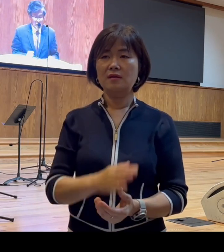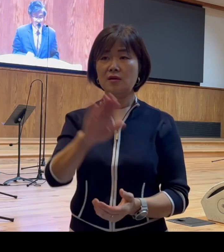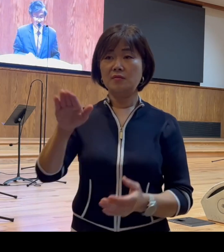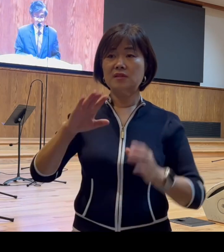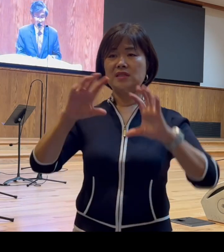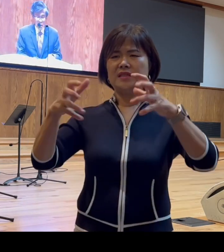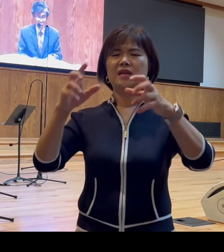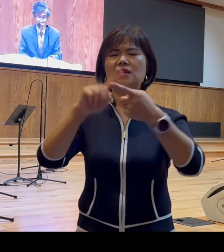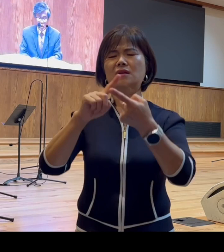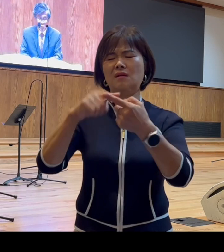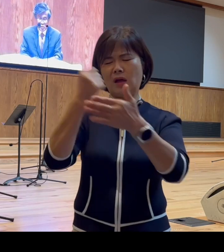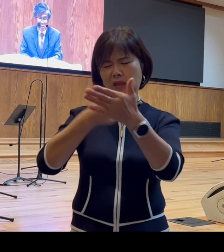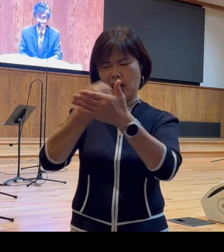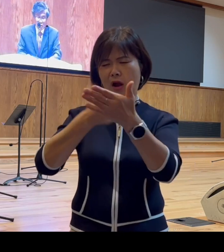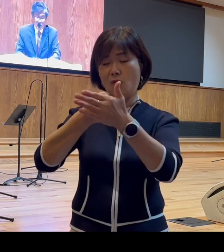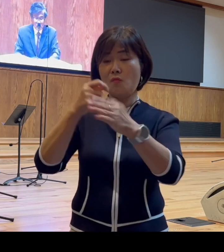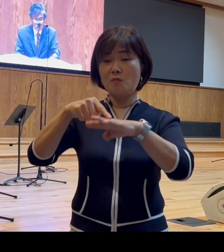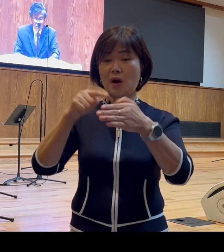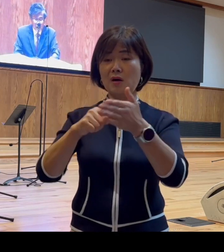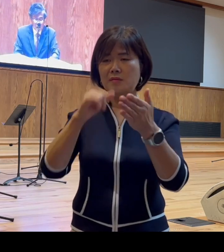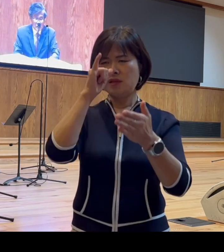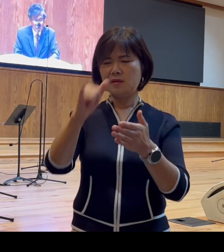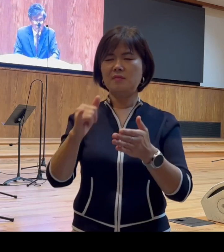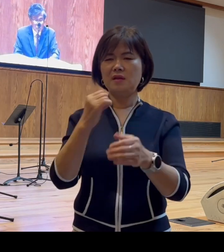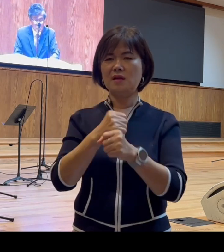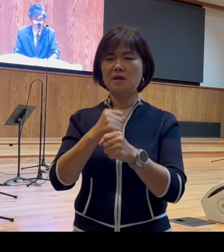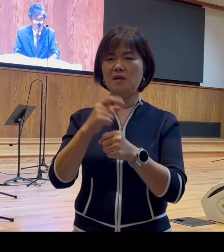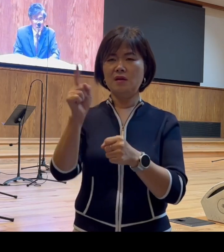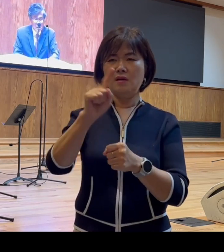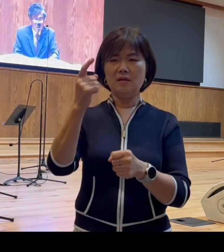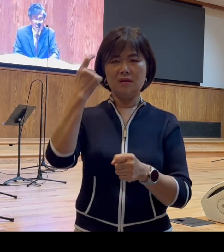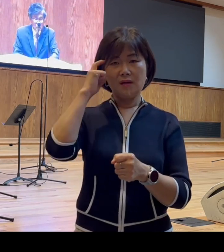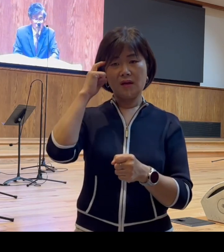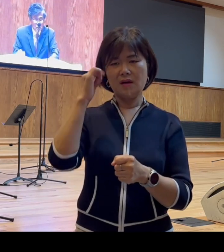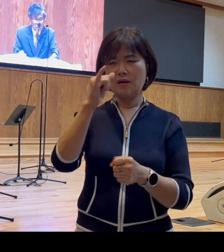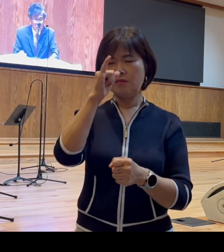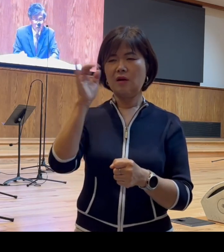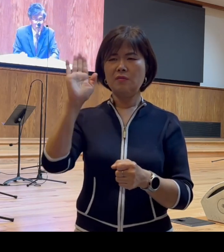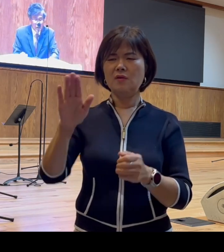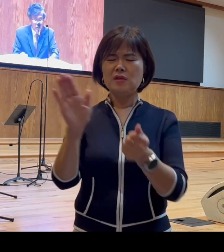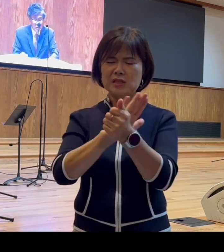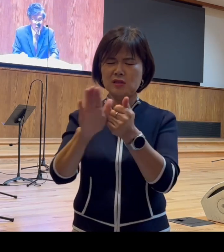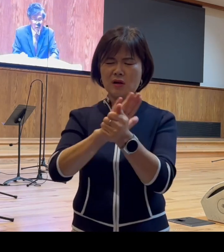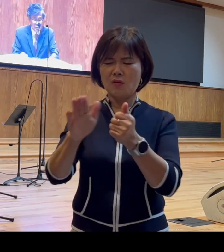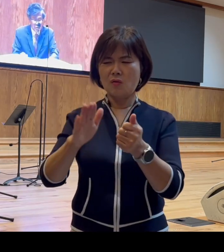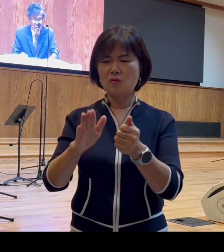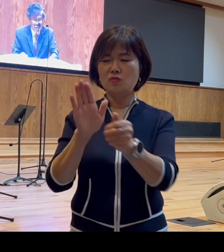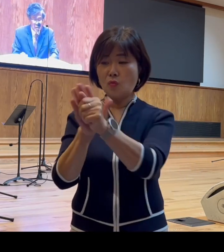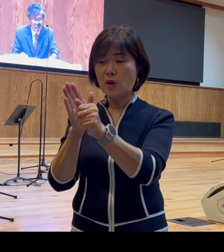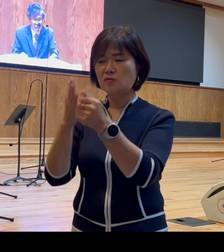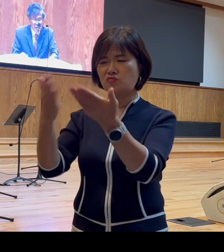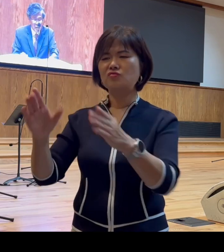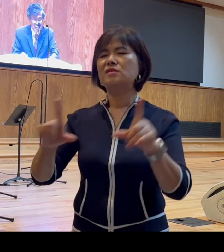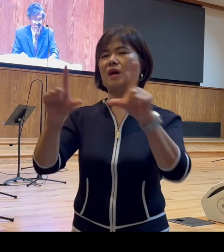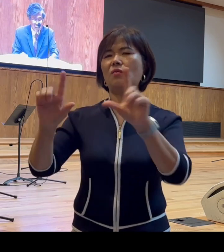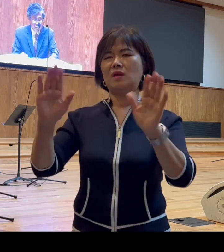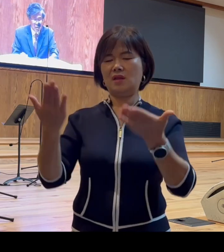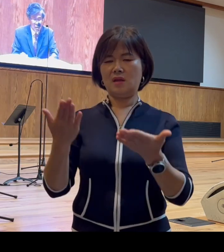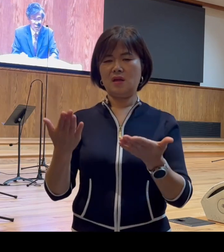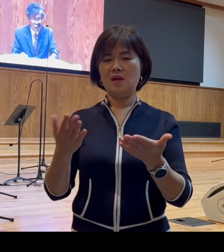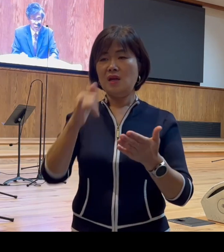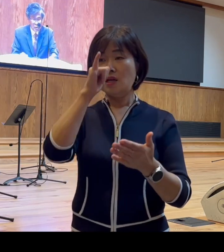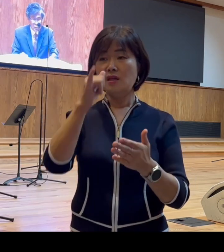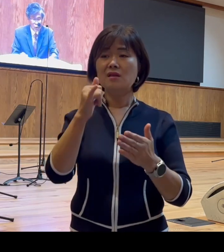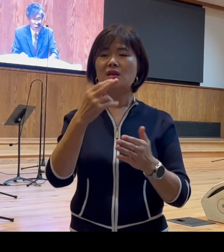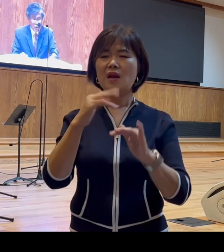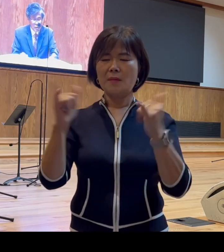여러분 세상에 대해서 안타까운 마음이 들 때마다 이런저런 바람이 있으실 겁니다. 아무쪼록 친절하고 배려하는 사회가 되어야 될 텐데, 있는